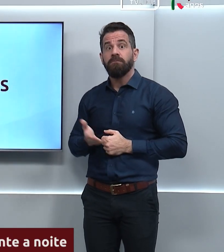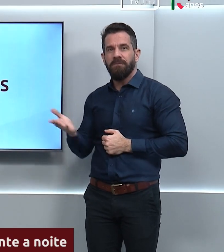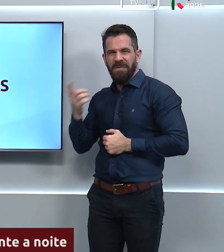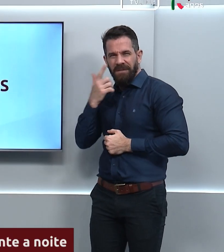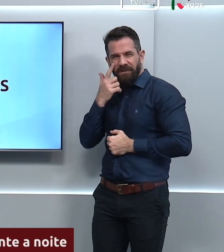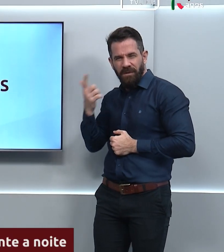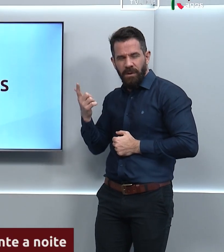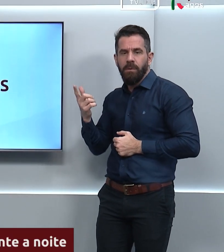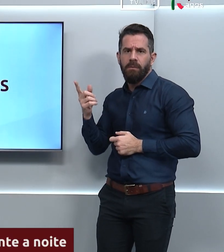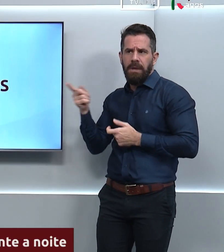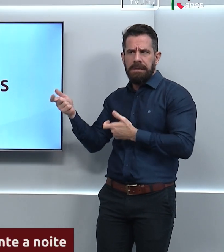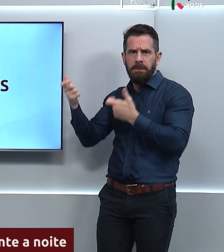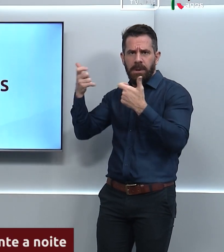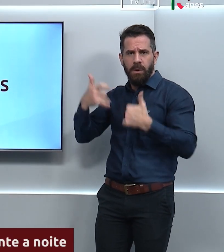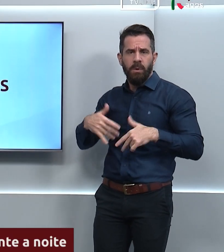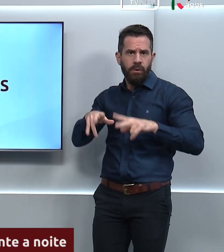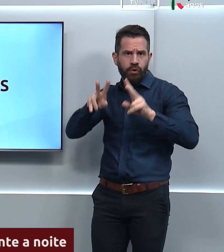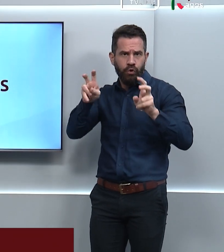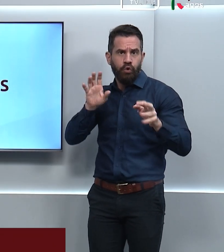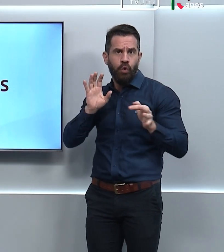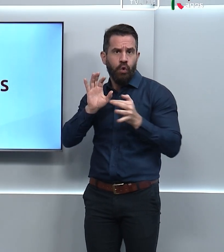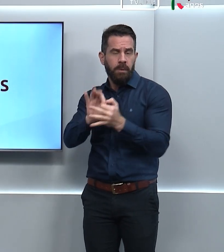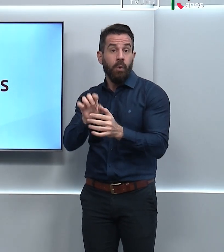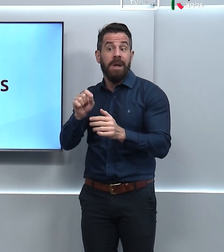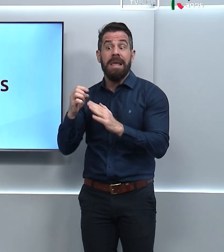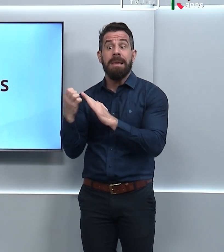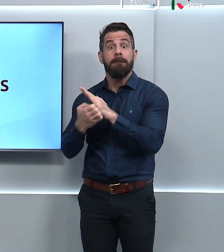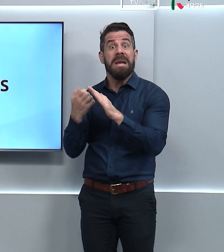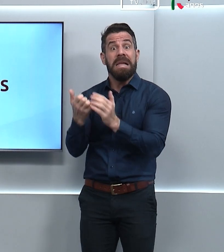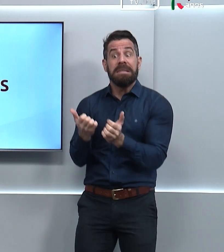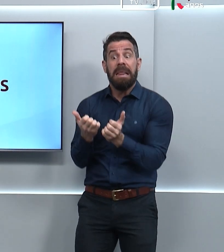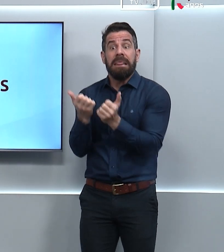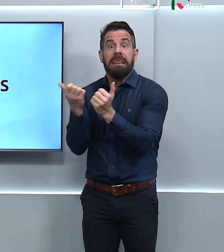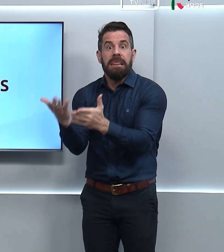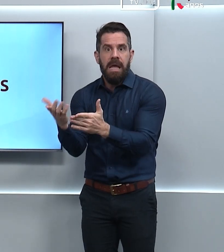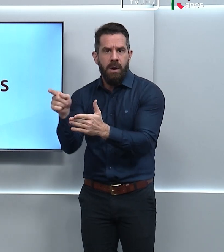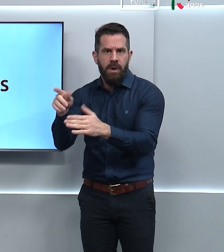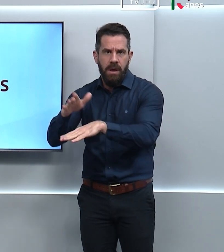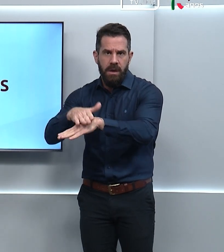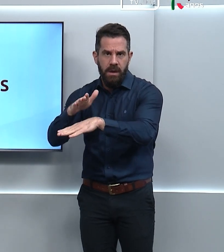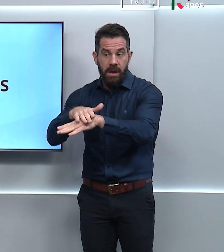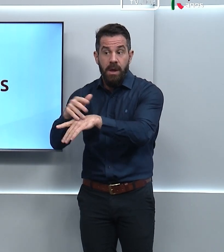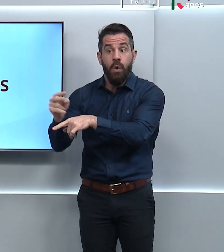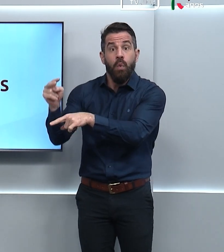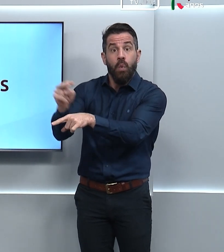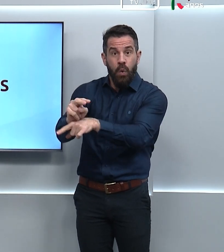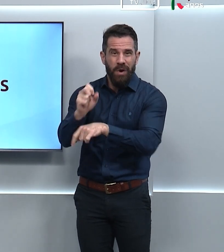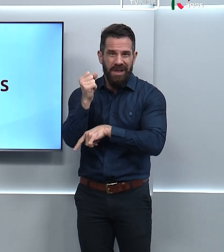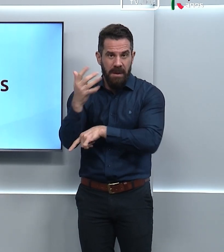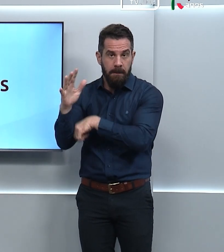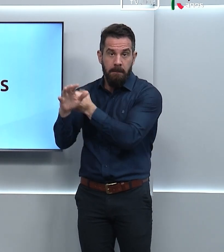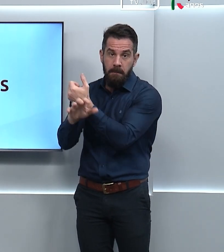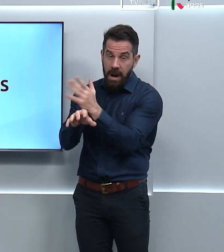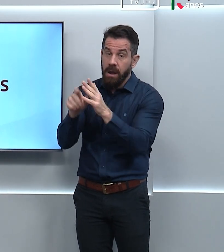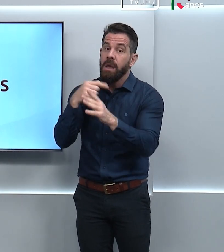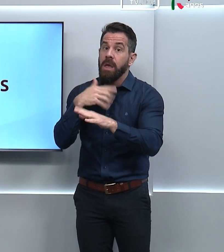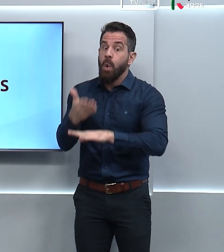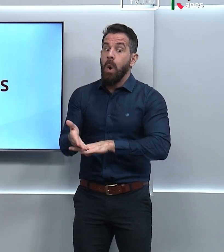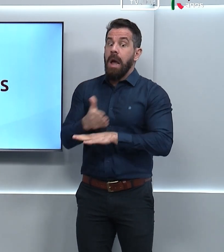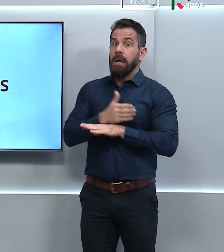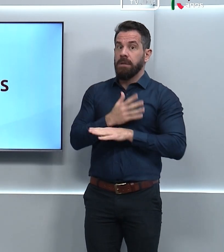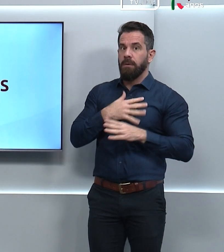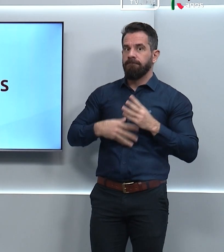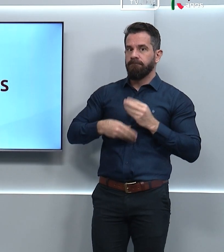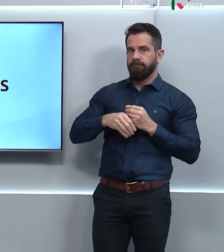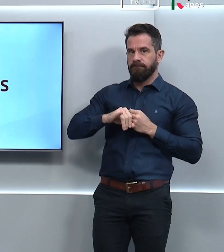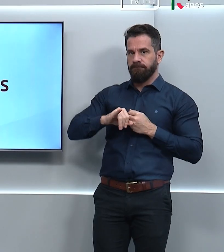sobre a possibilidade, né, de terceirização dos parques, eu vou me antecipar aqui numa informação para contar para vocês, né, que a Prefeitura de Goiânia